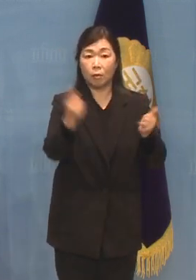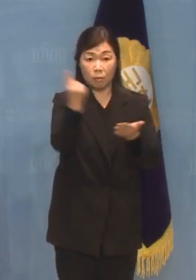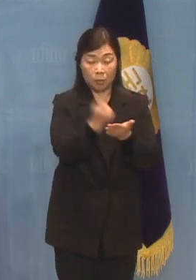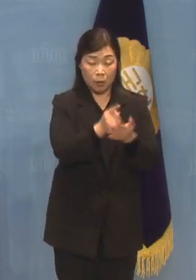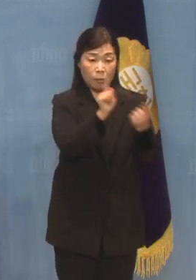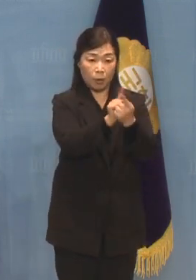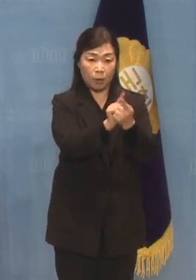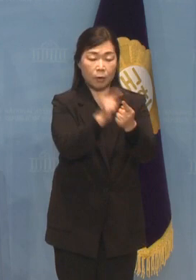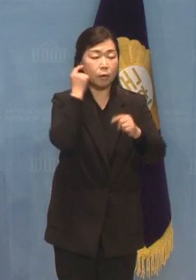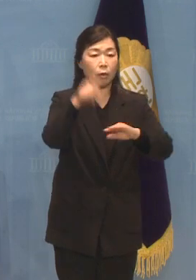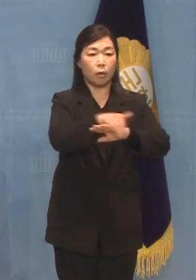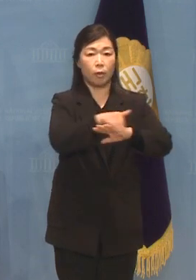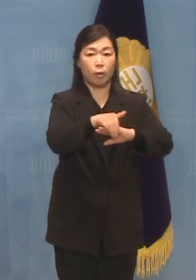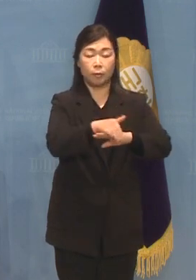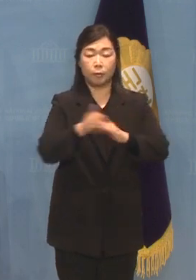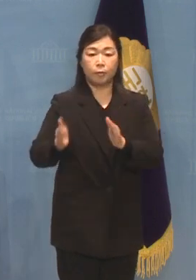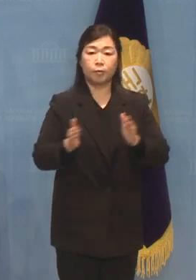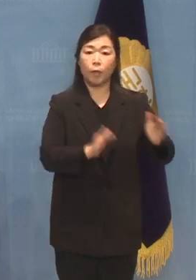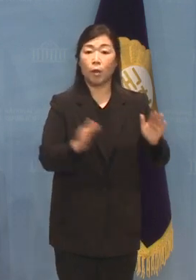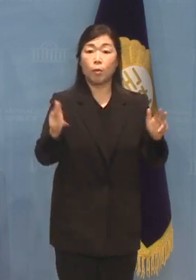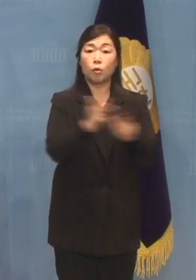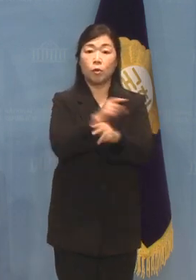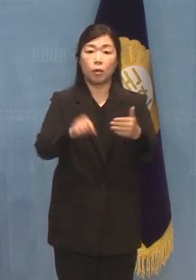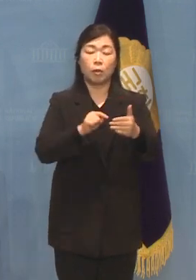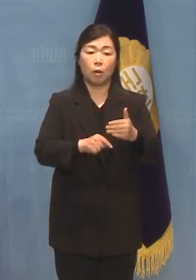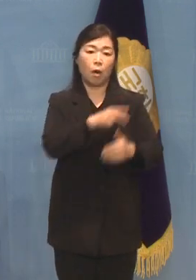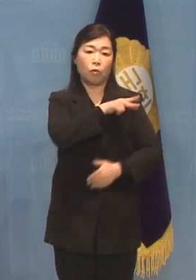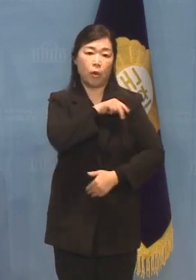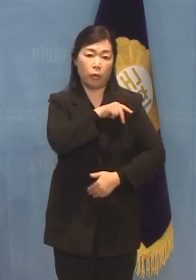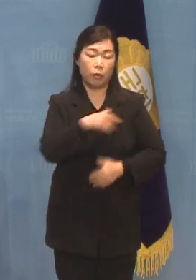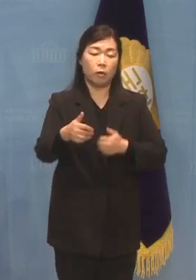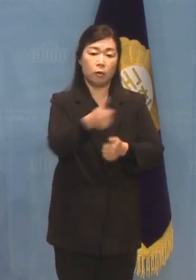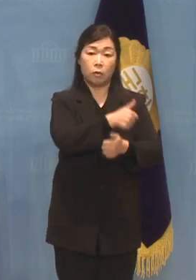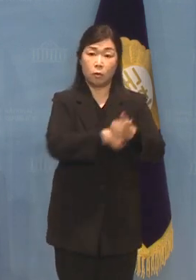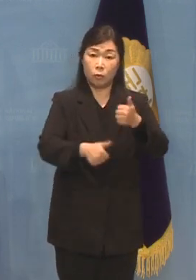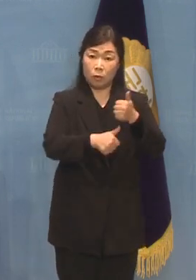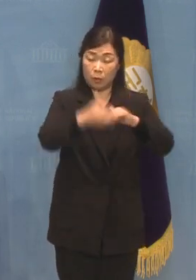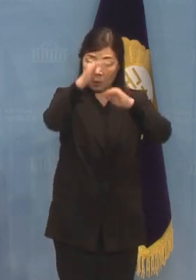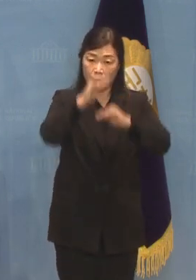예정입니다. 다음은 이번 주 위원회 주요 일정입니다.